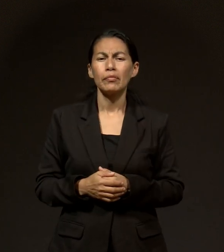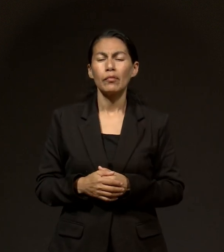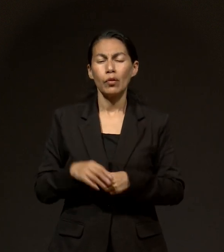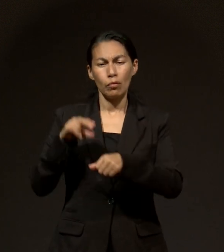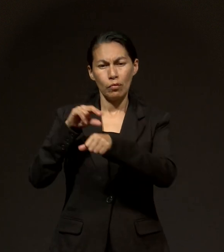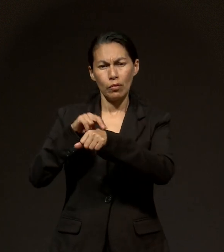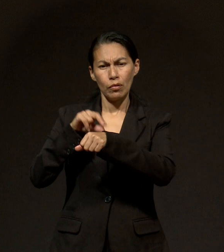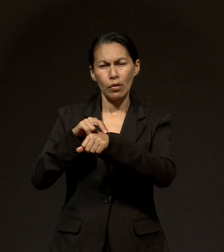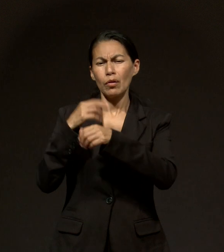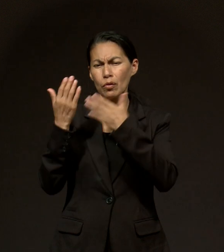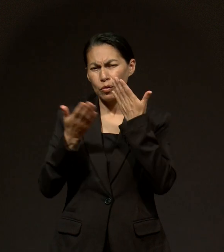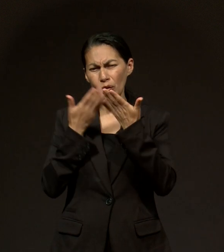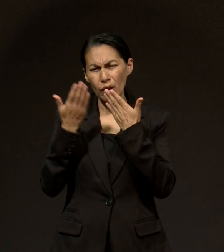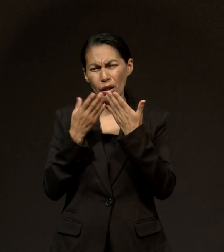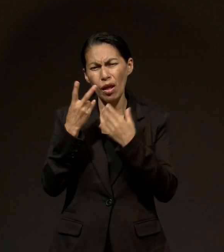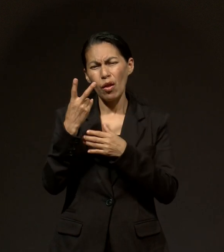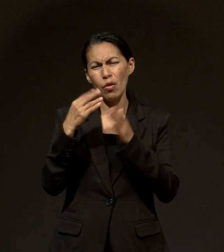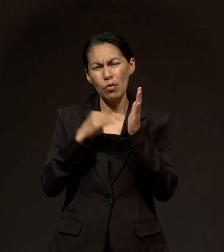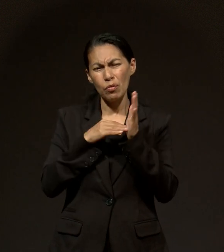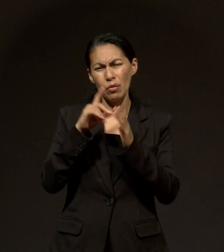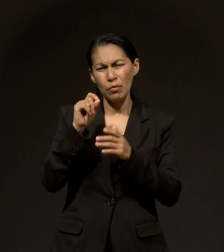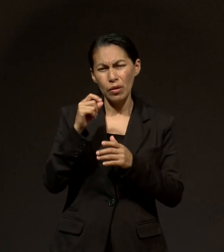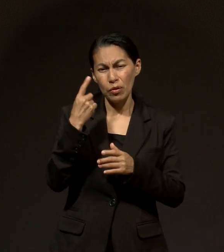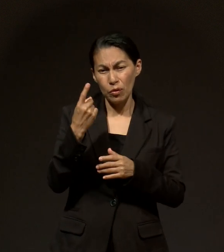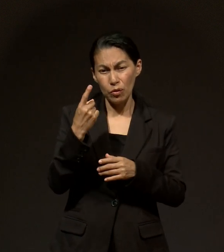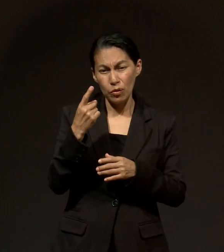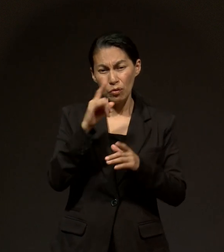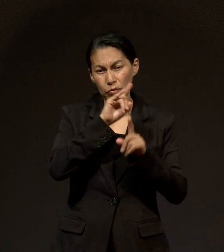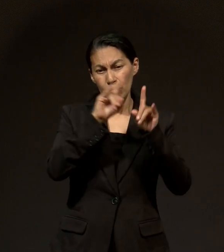En ese entonces todavía era virtual, en 2021.